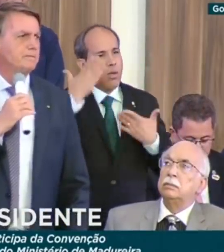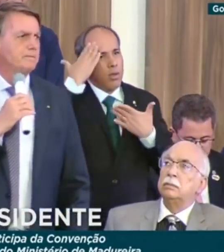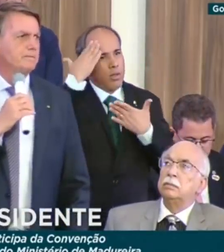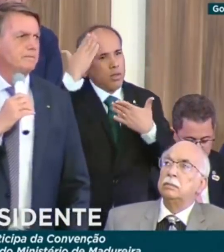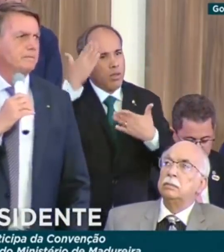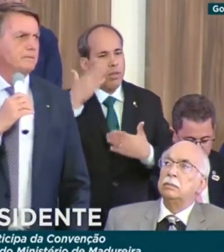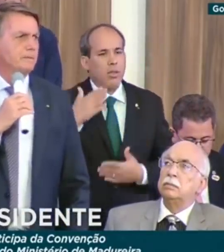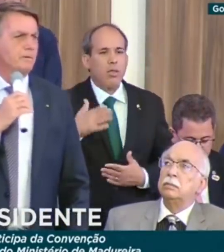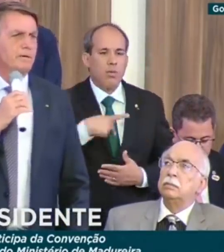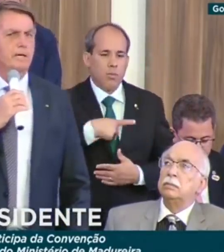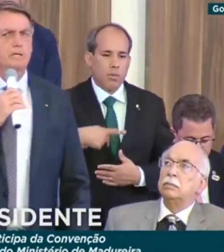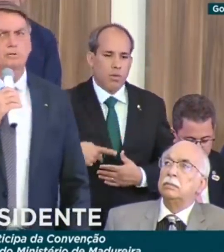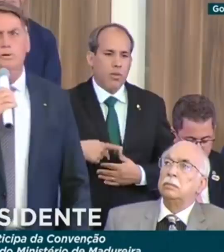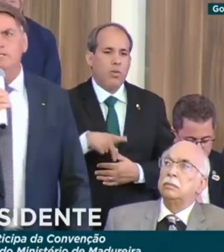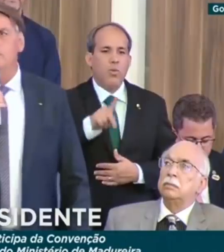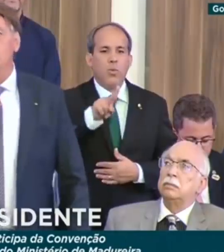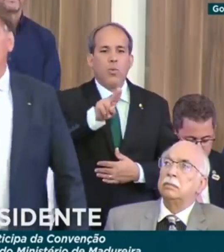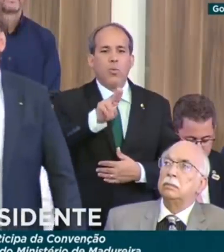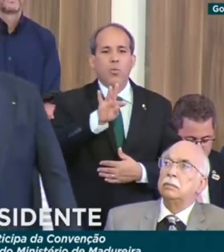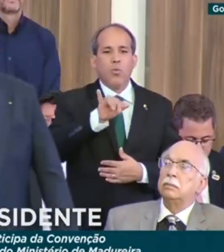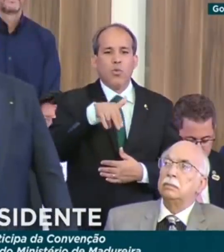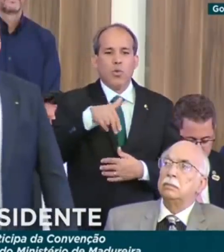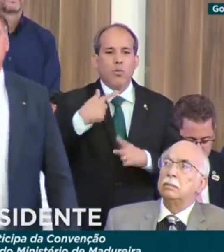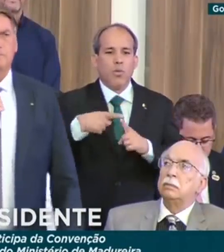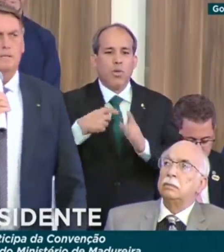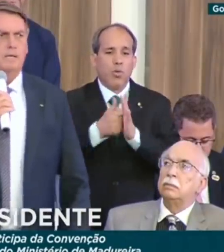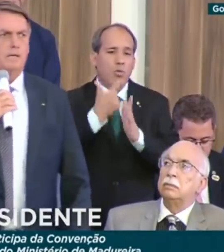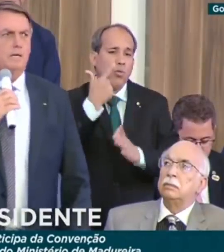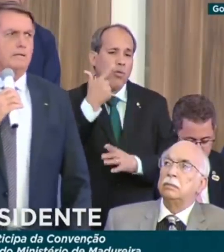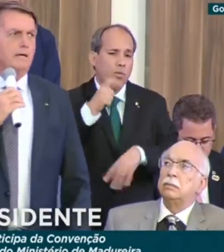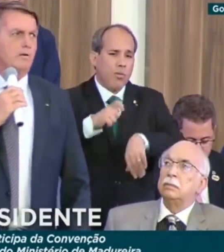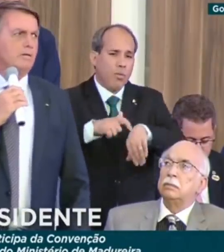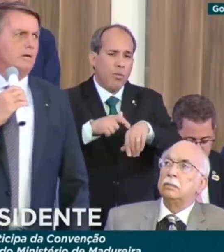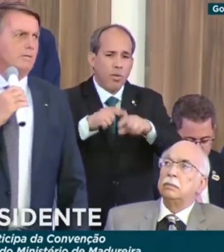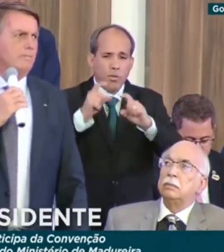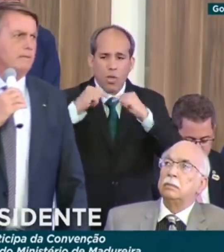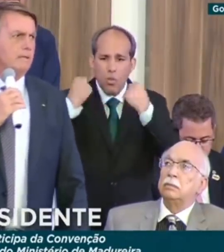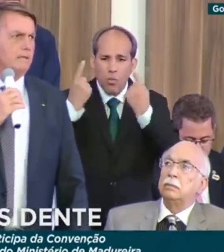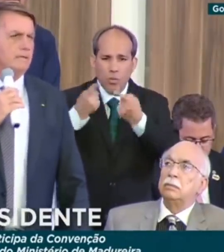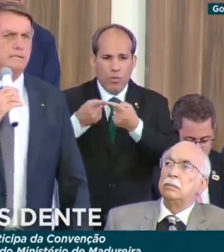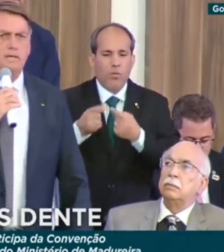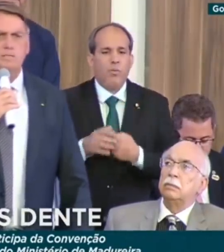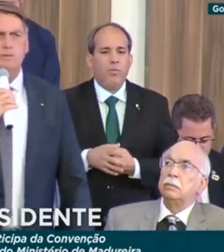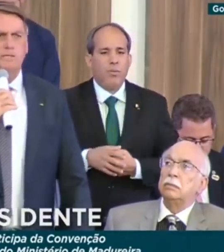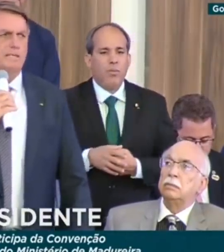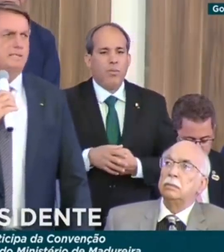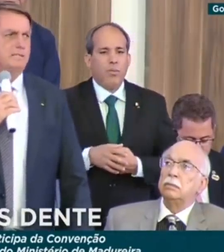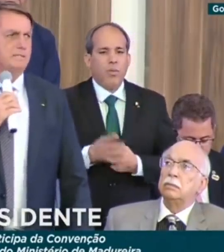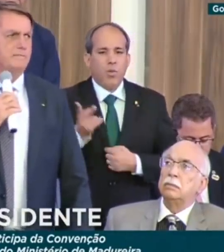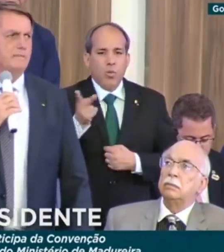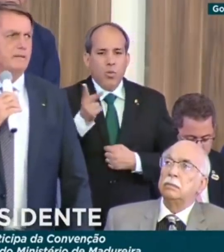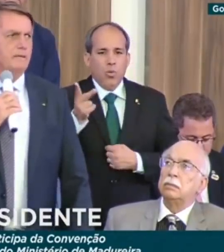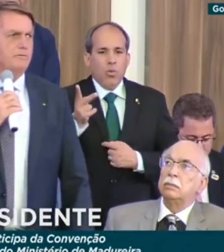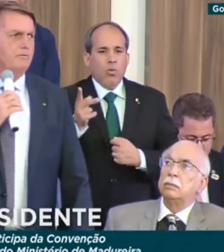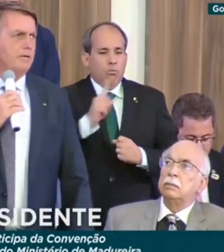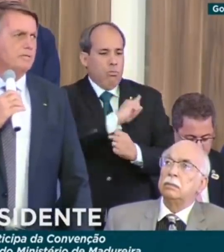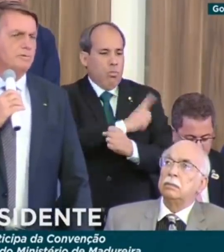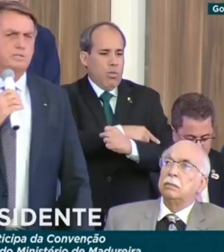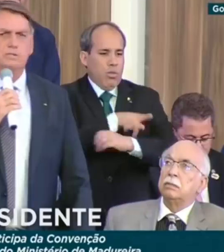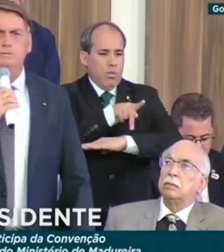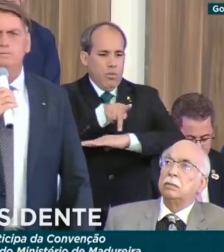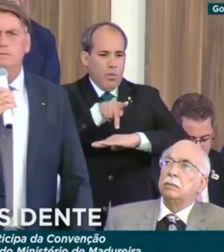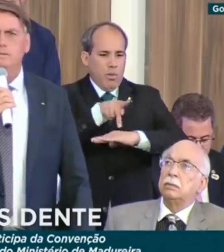Putin, porque em 2 momentos, na reunião das grandes potências,